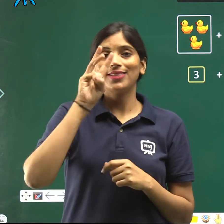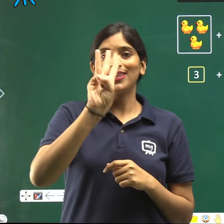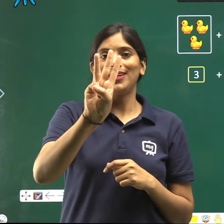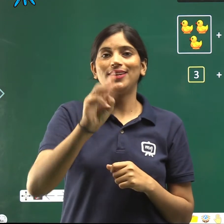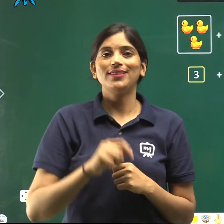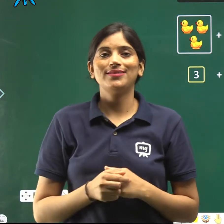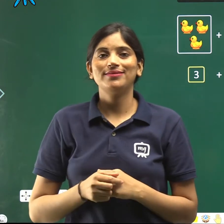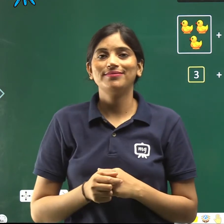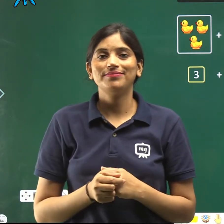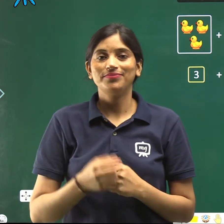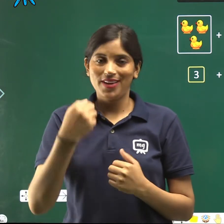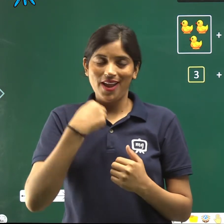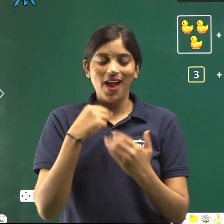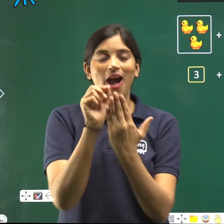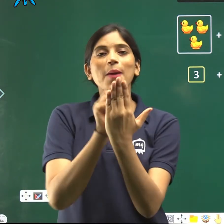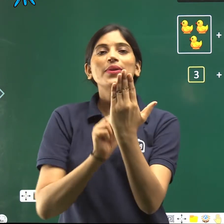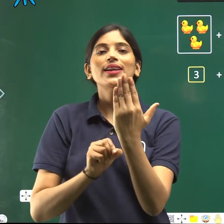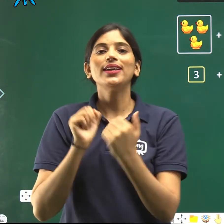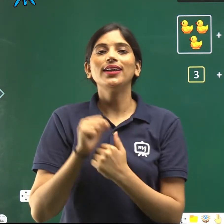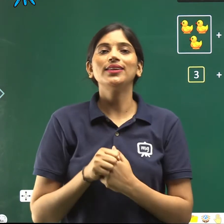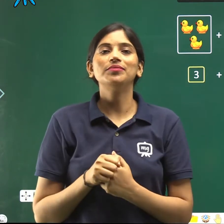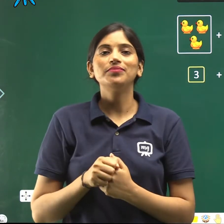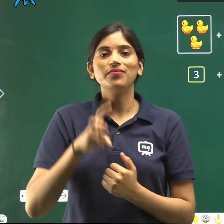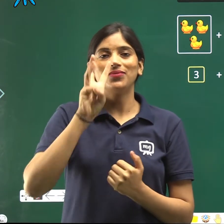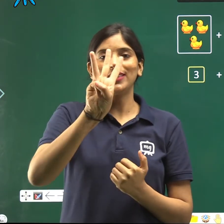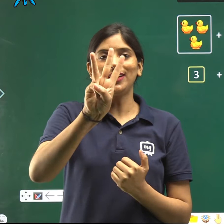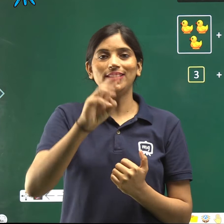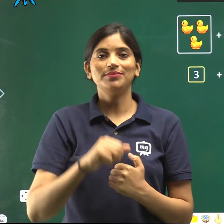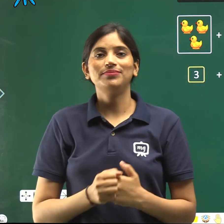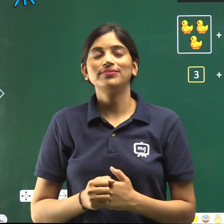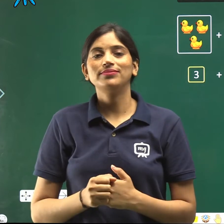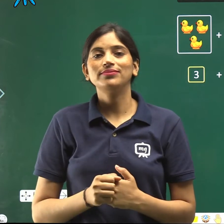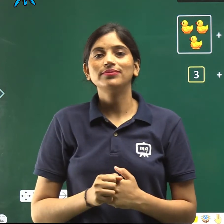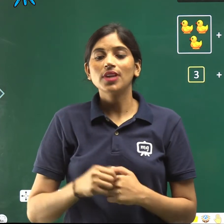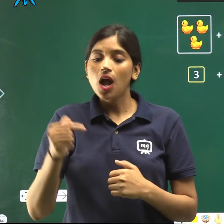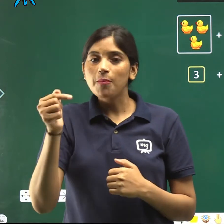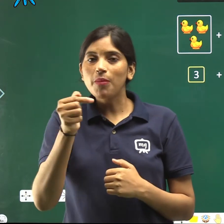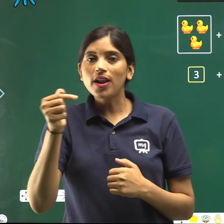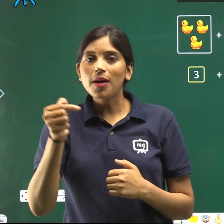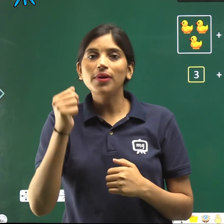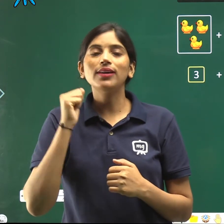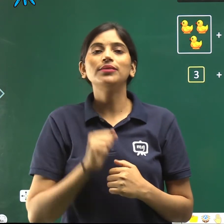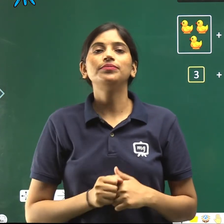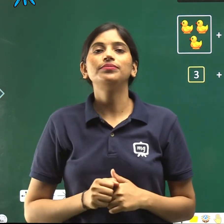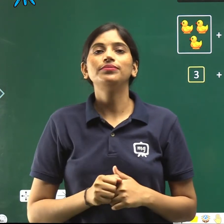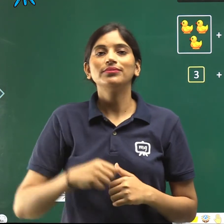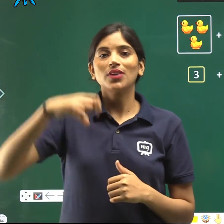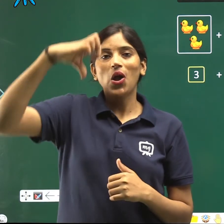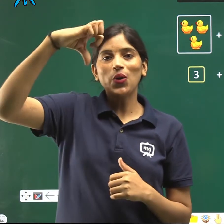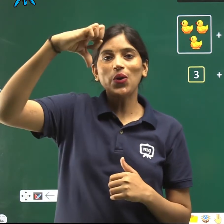3 हमने लिखे 3 बराबर